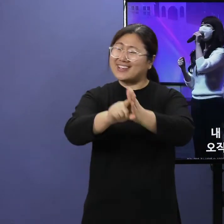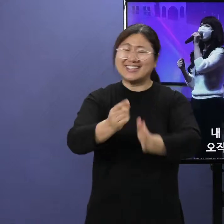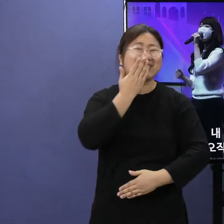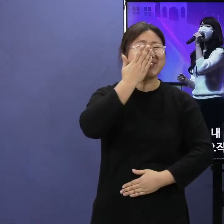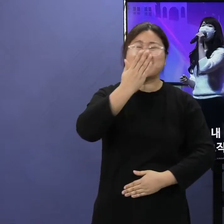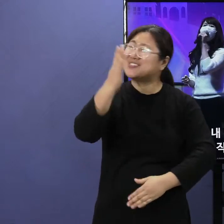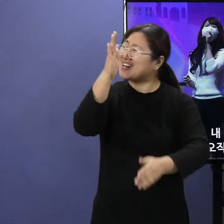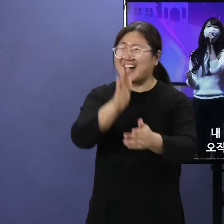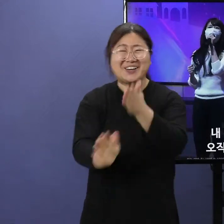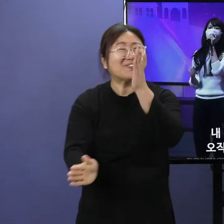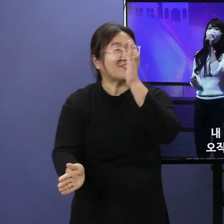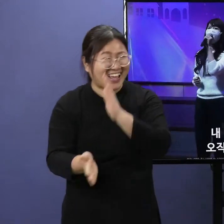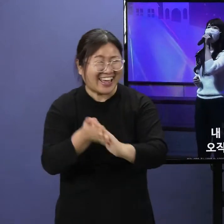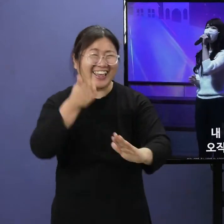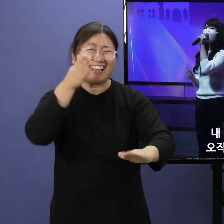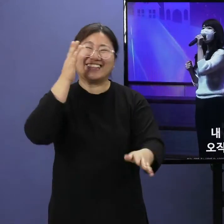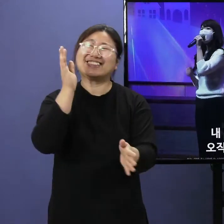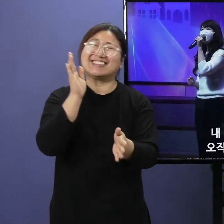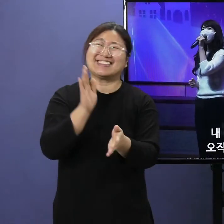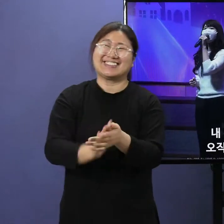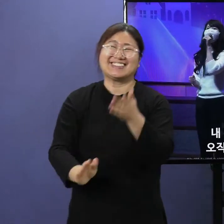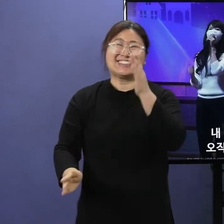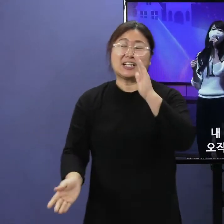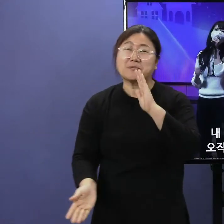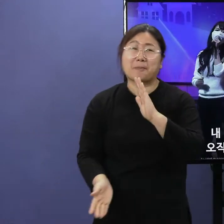믿을 수 없네.